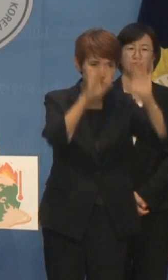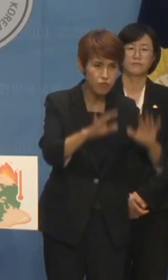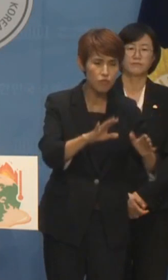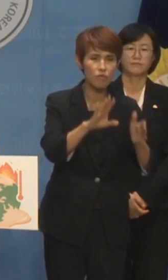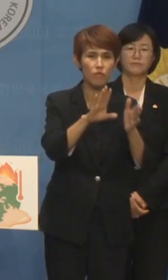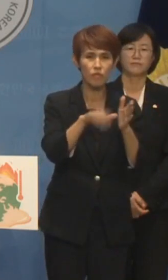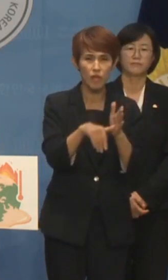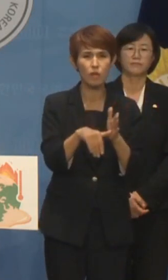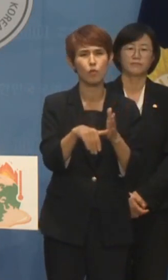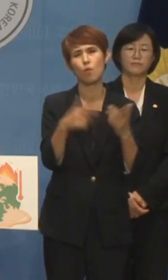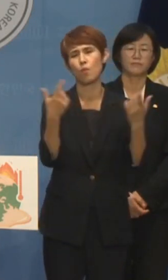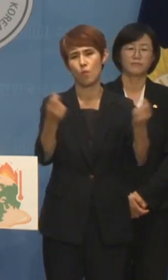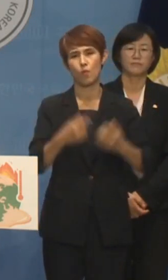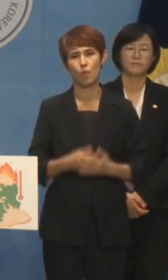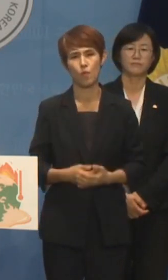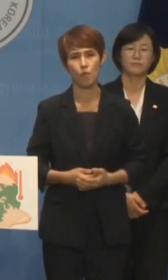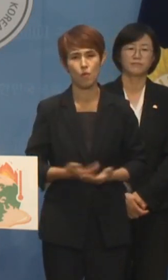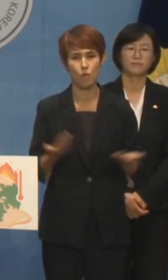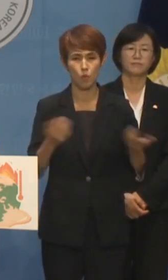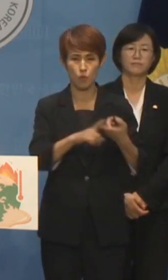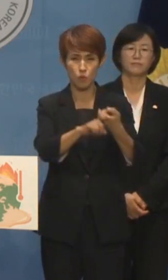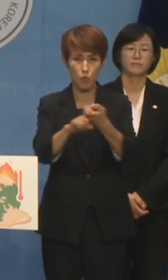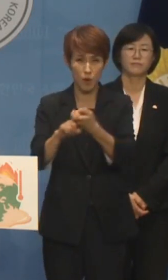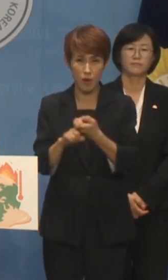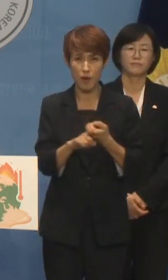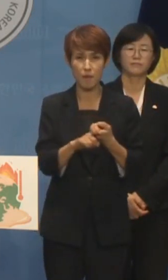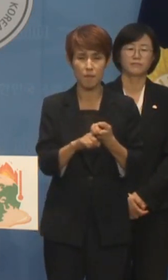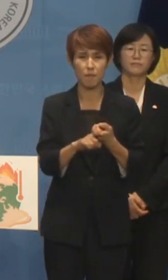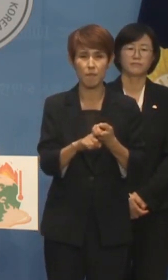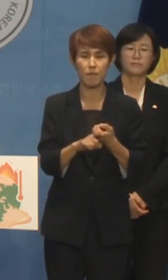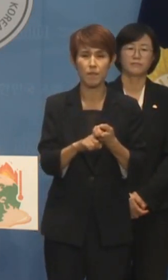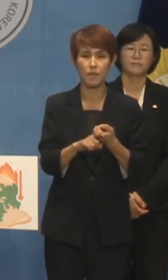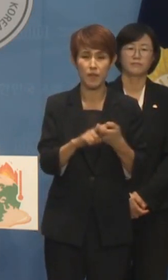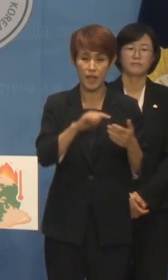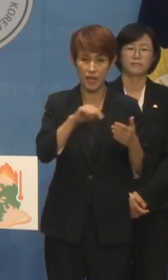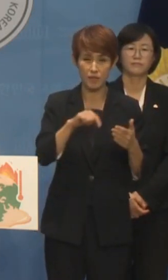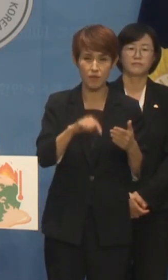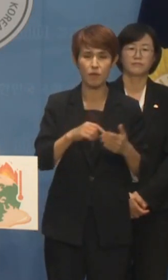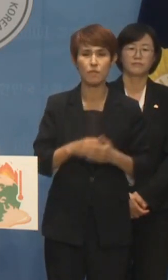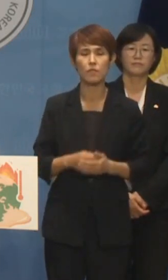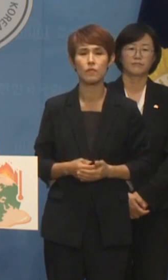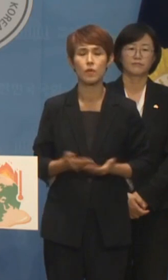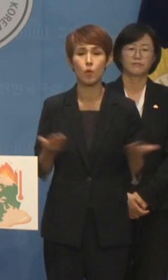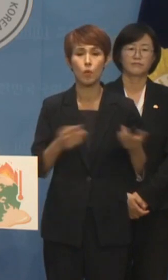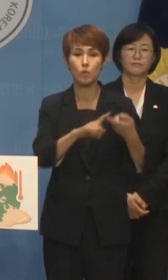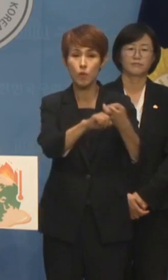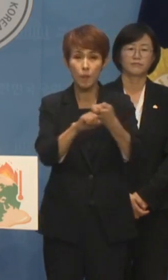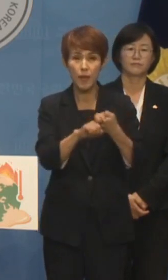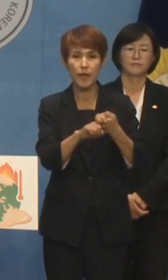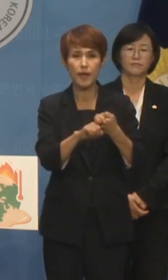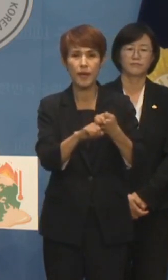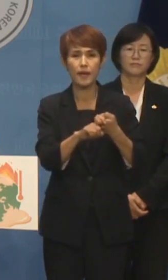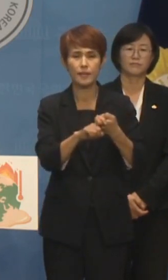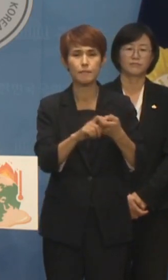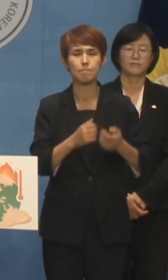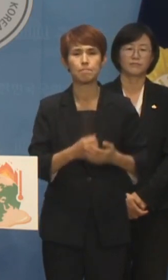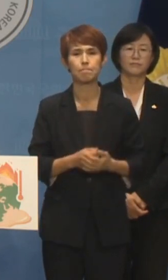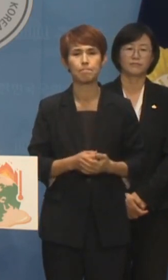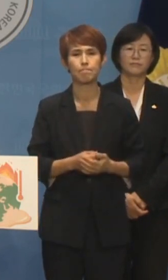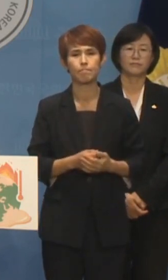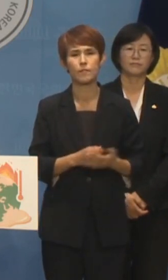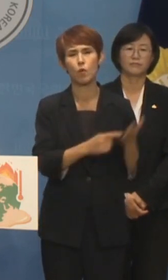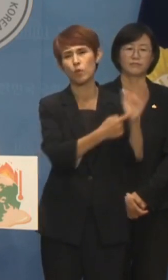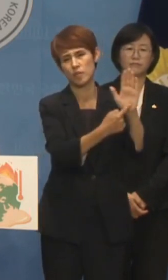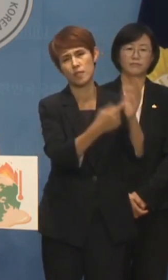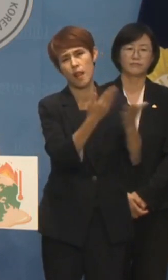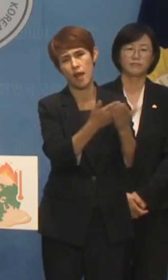않습니다. 노동조합의 노력으로 폭우 및 폭설 시 현장 노동조합에게 지침을 공지하도록